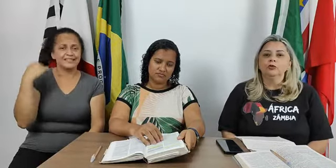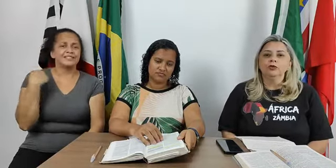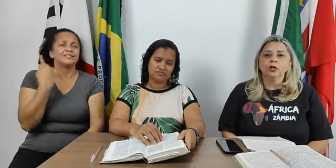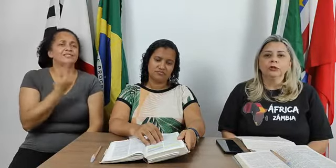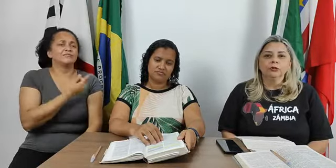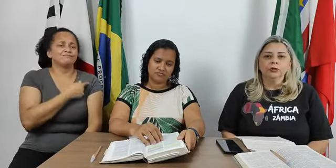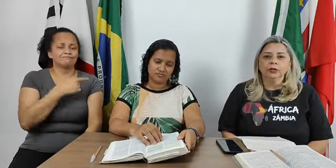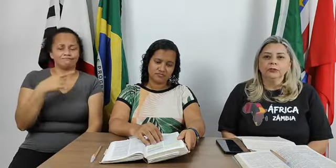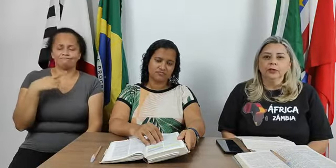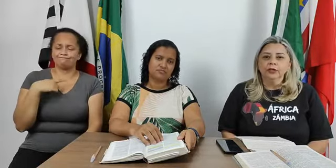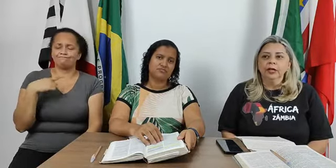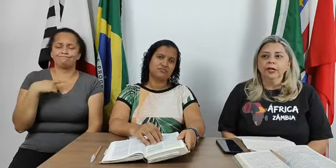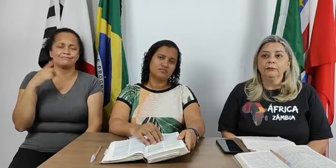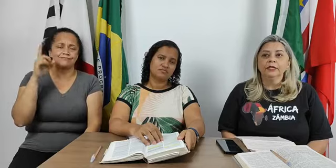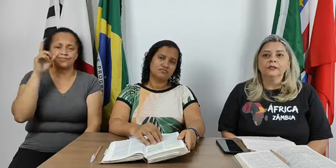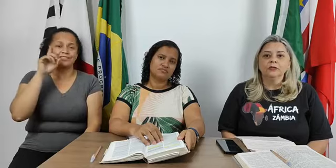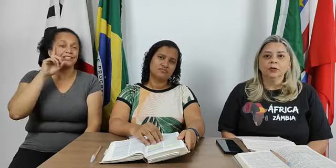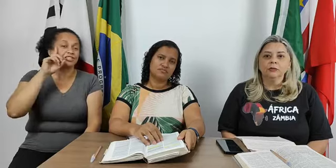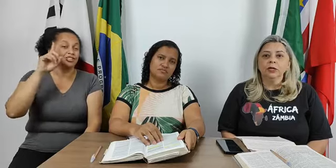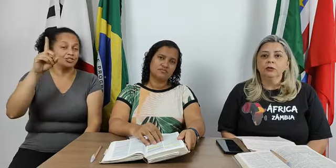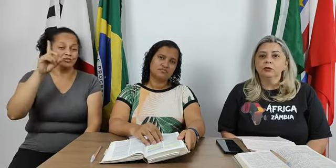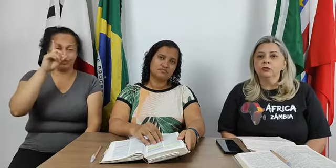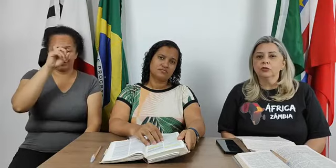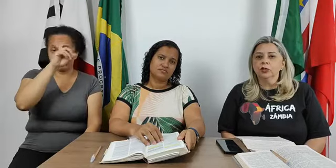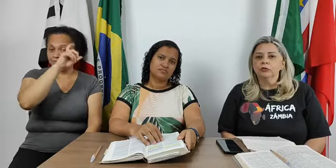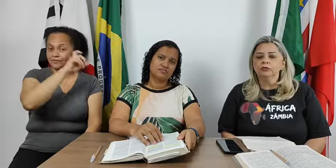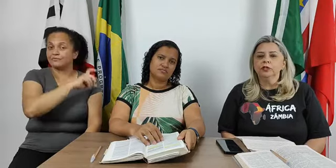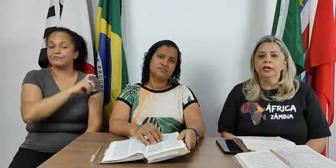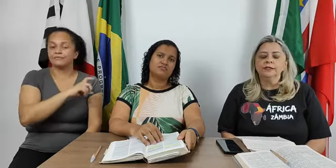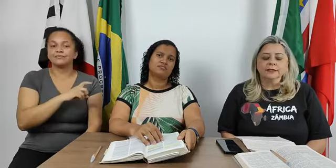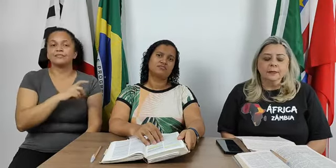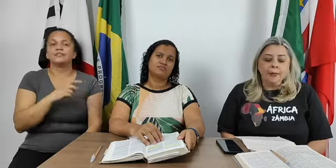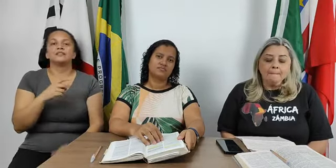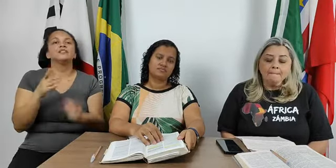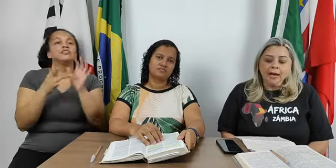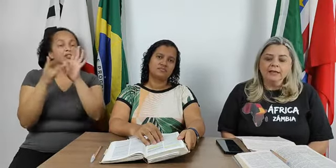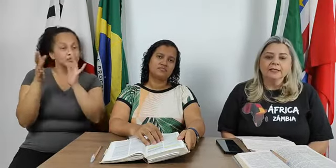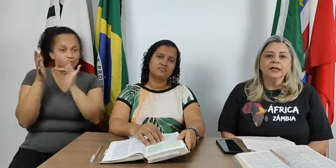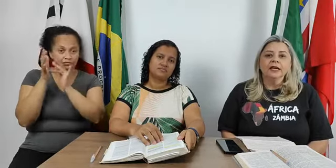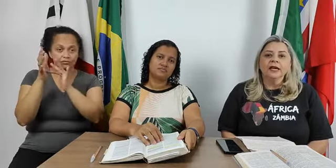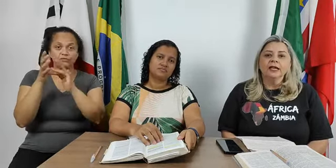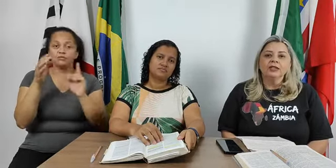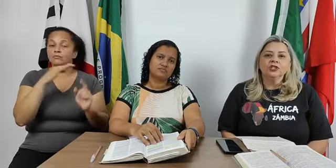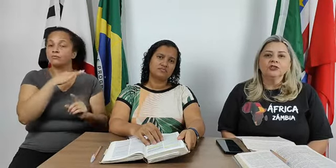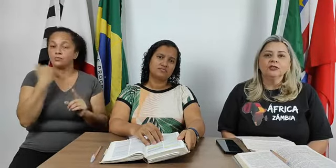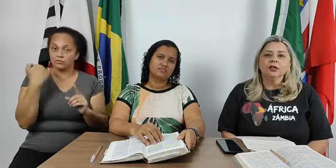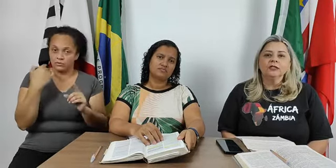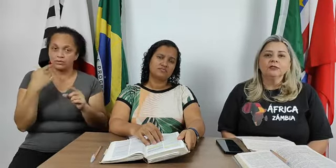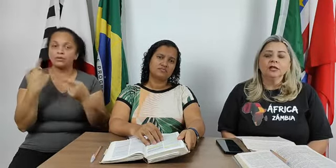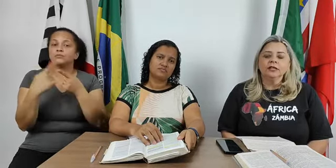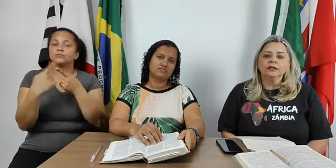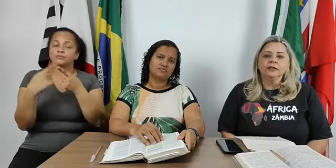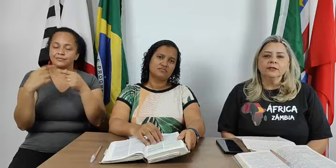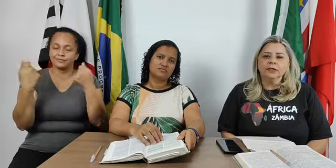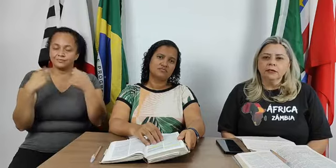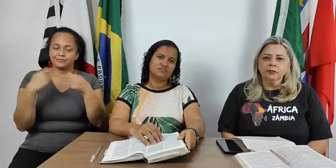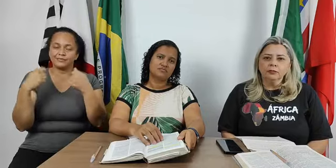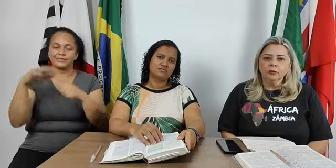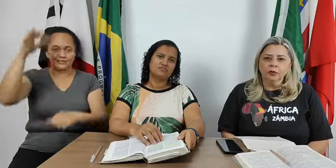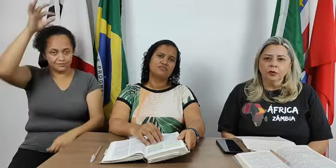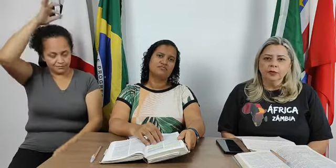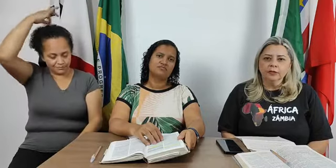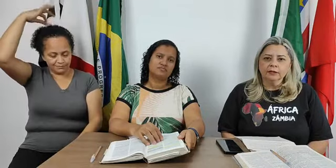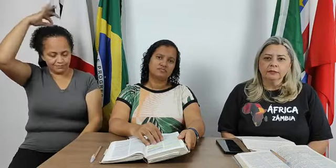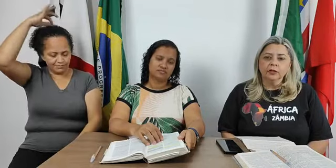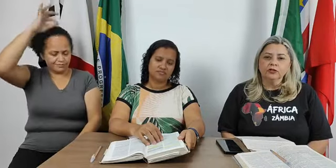enviado o Consolador, ele precisou ir para que o Consolador viesse, mas ele deixou essa oração, ele intercedeu